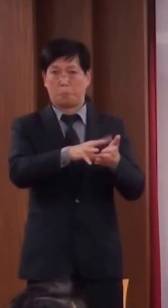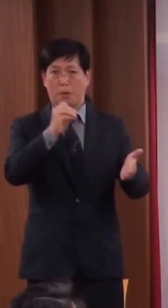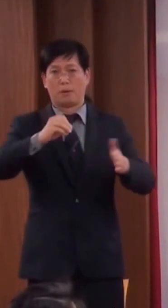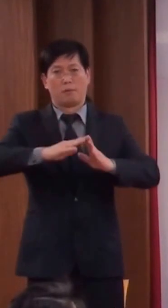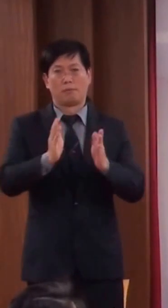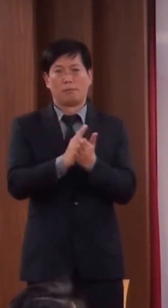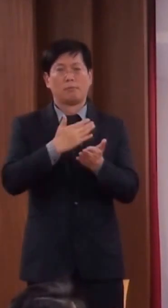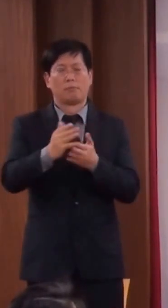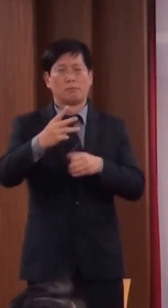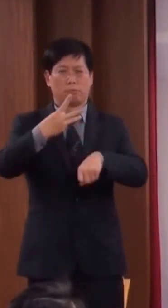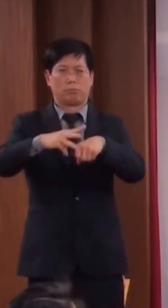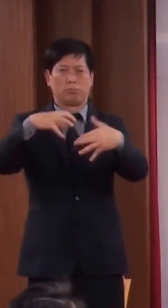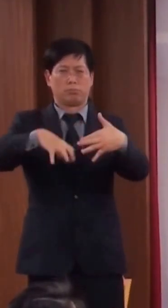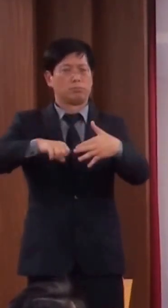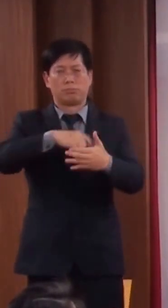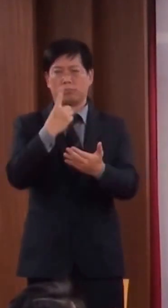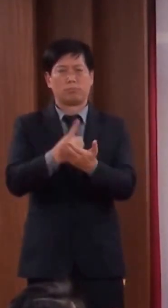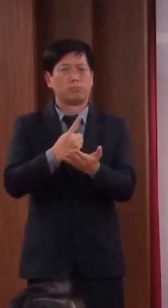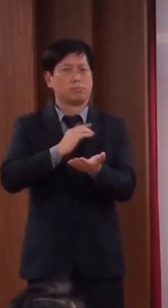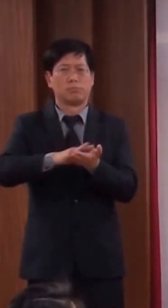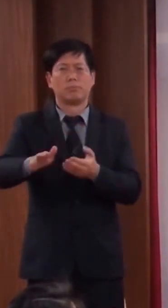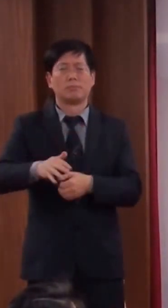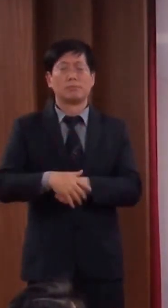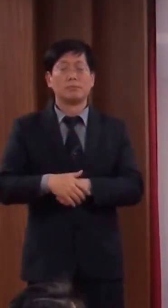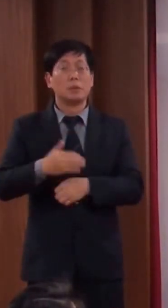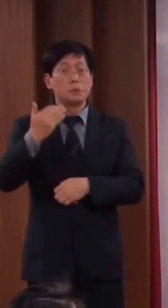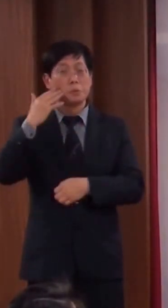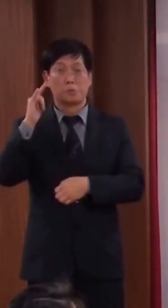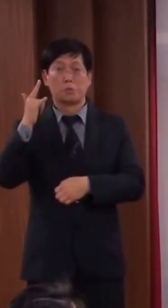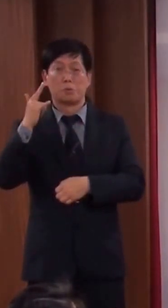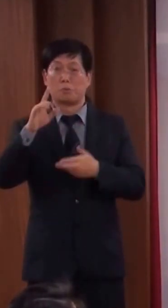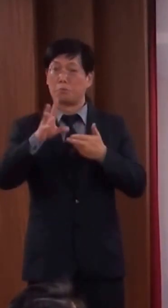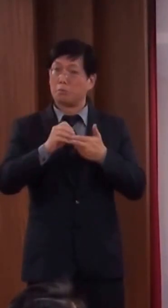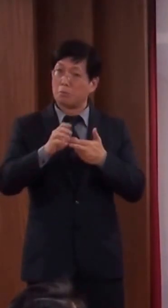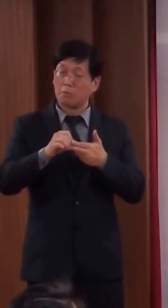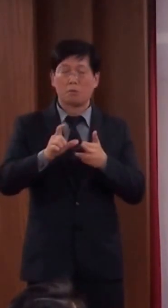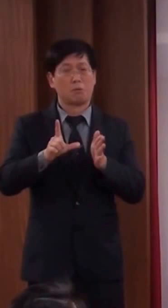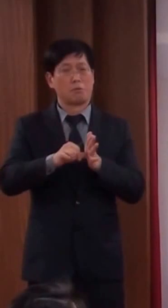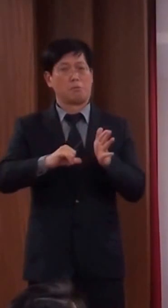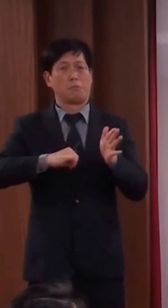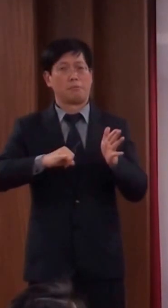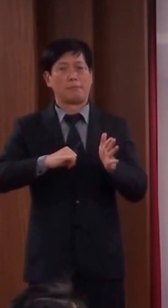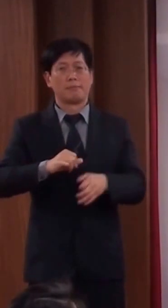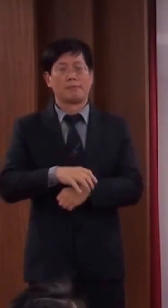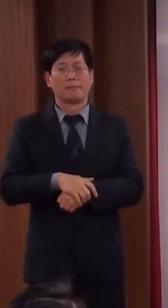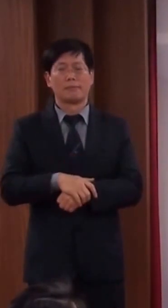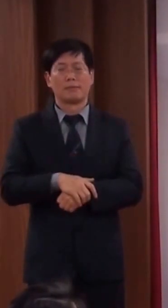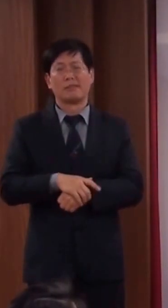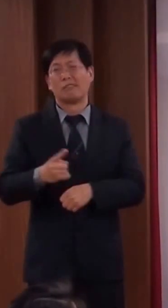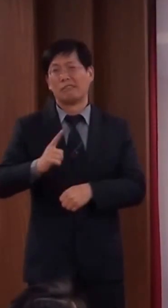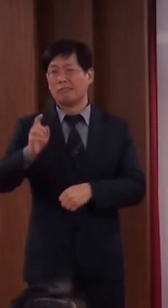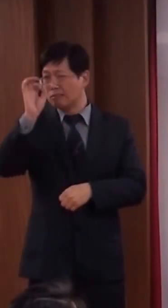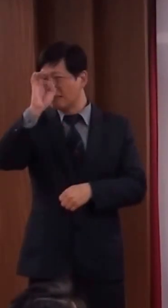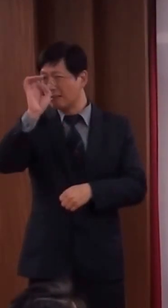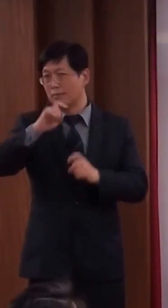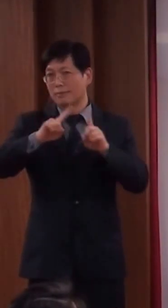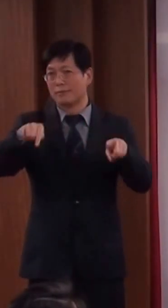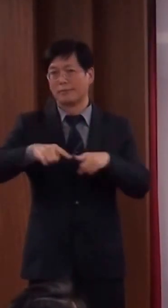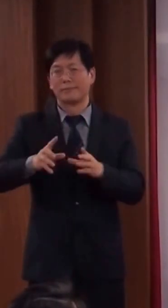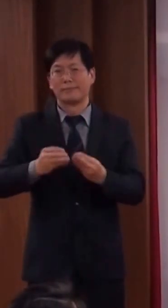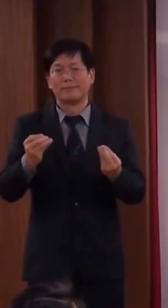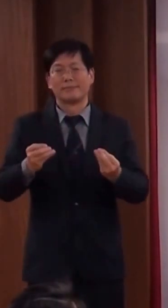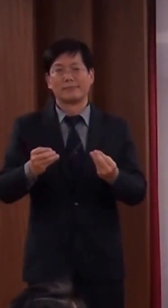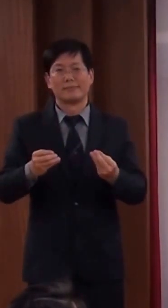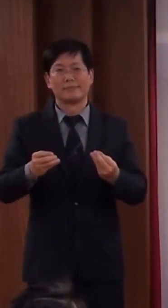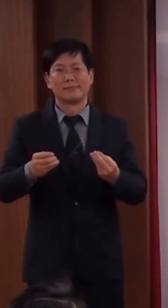决了。 对对。 3分钟之内全部搞定。 对，尤其你在等录影的这个空档， 就办完了 就可以了。 你还管那个找那个单子、通知单干嘛